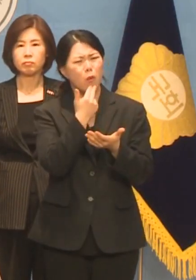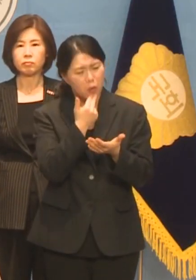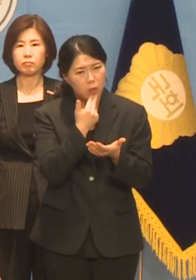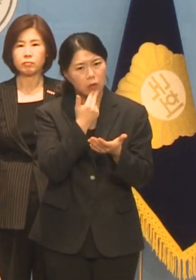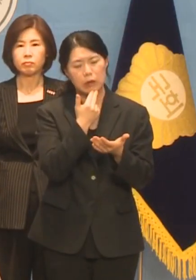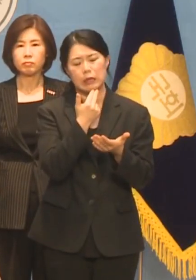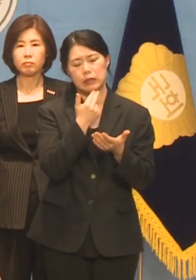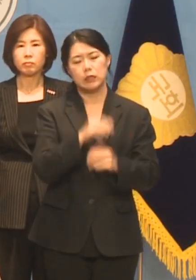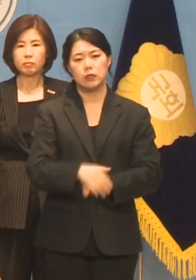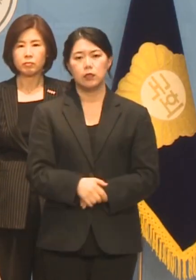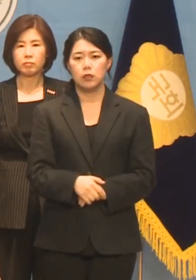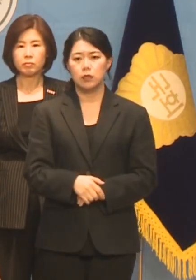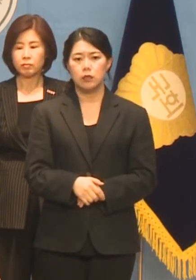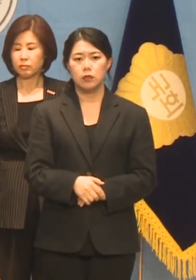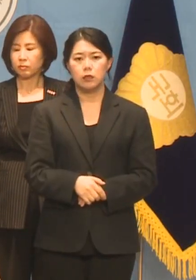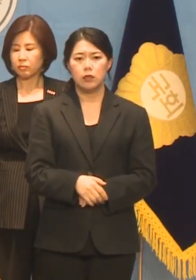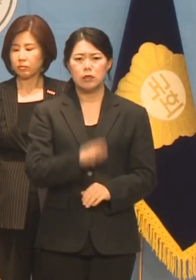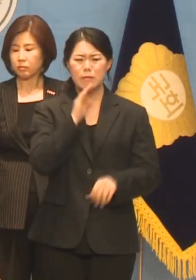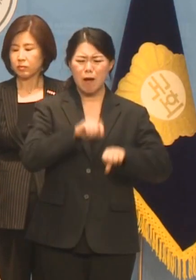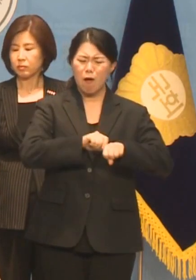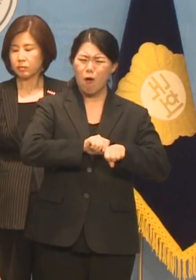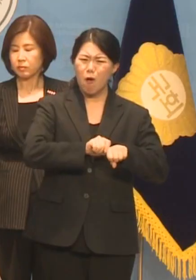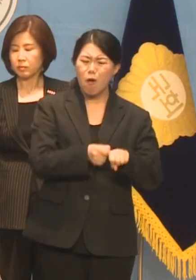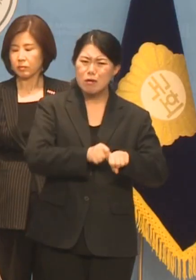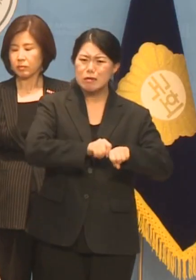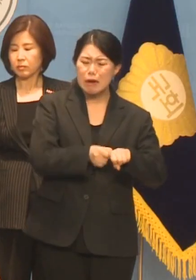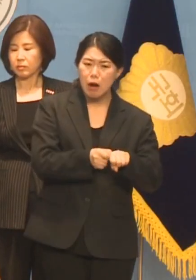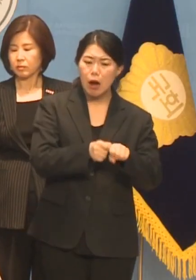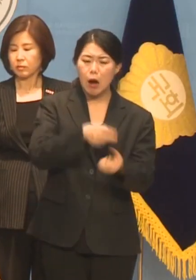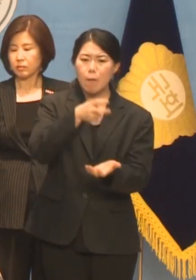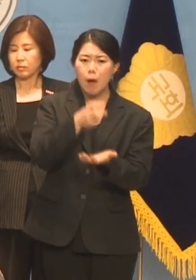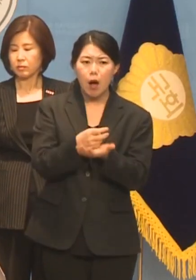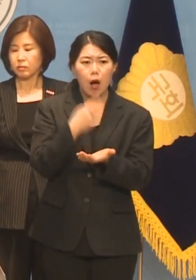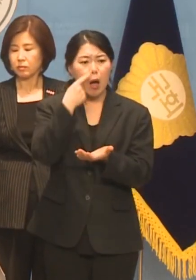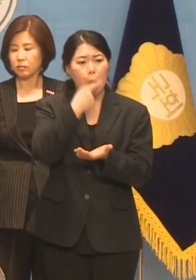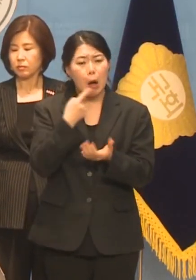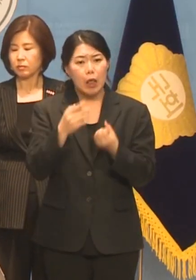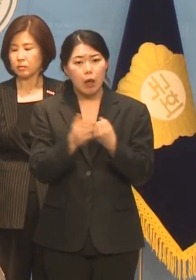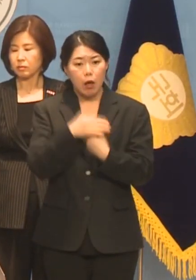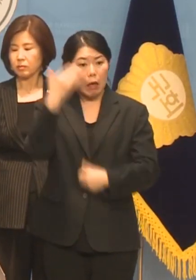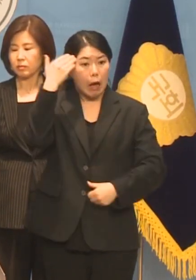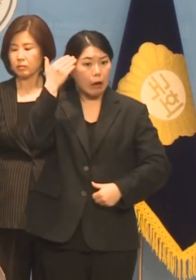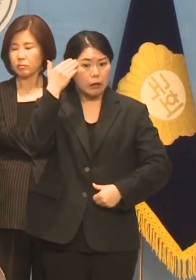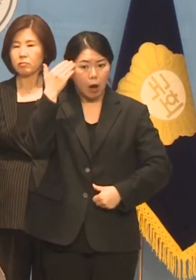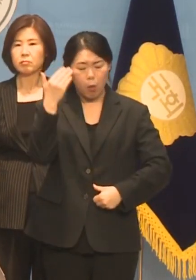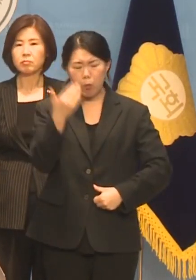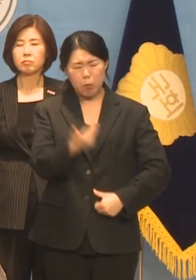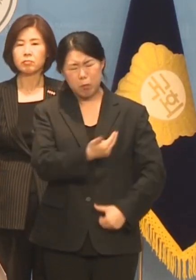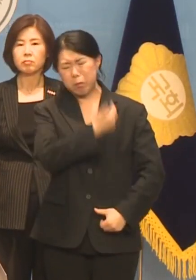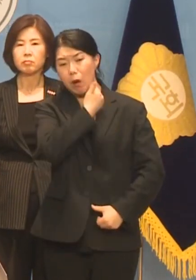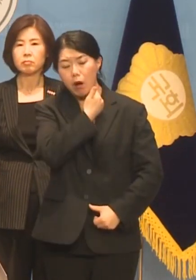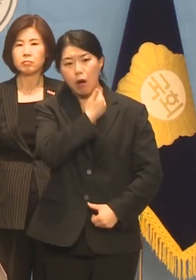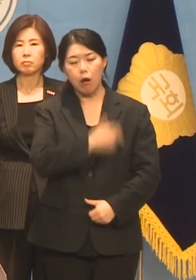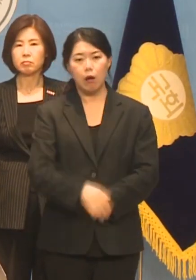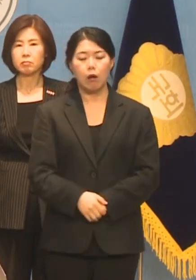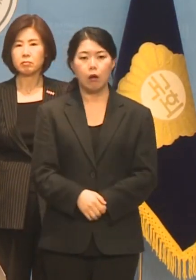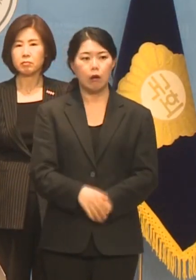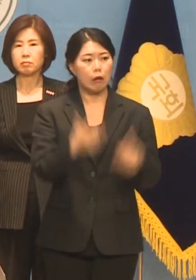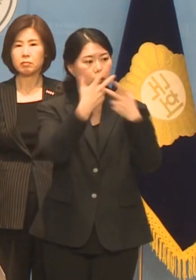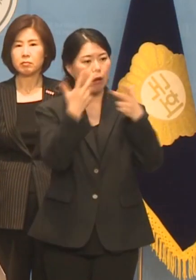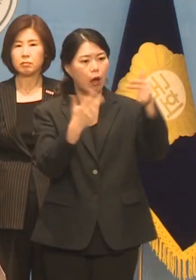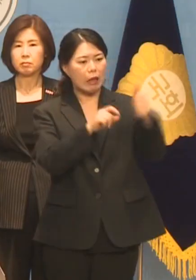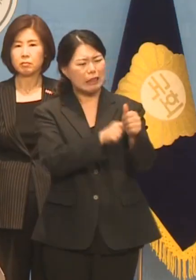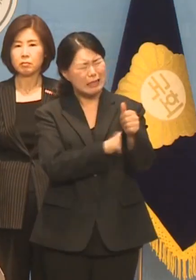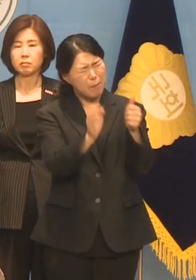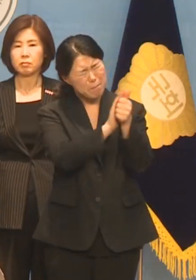것입니다. 억지 법리가 상식을 완전히 배반한 순간입니다. 이재명